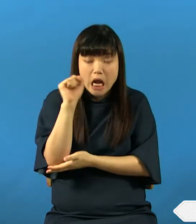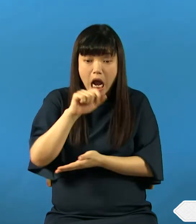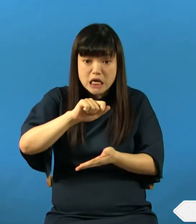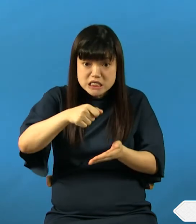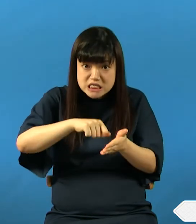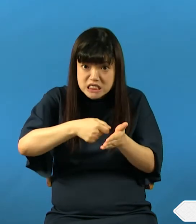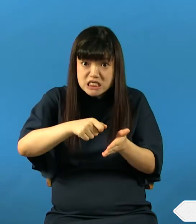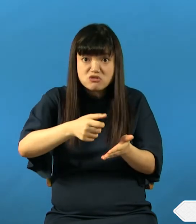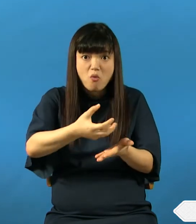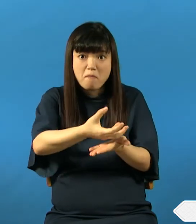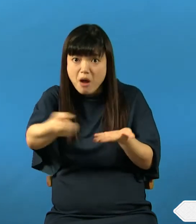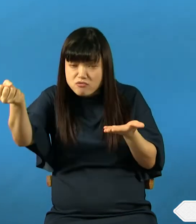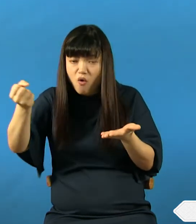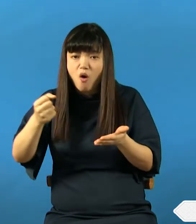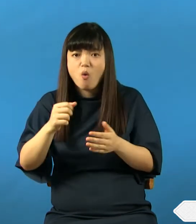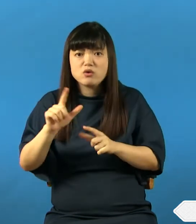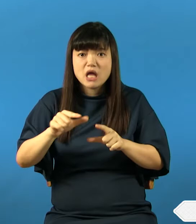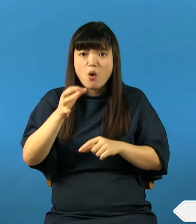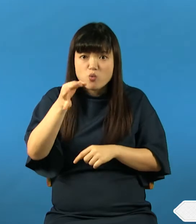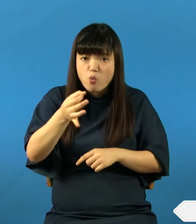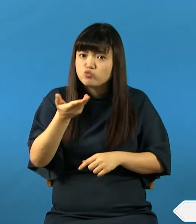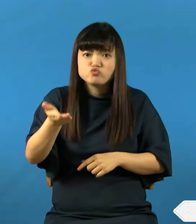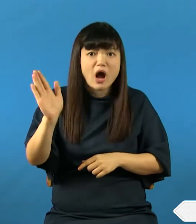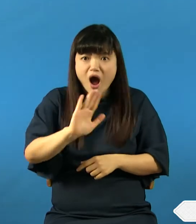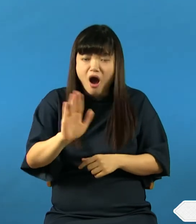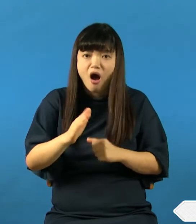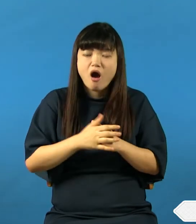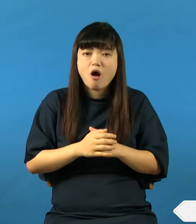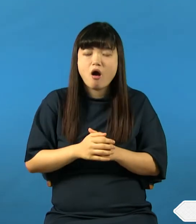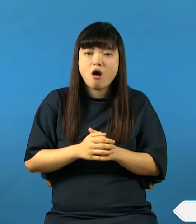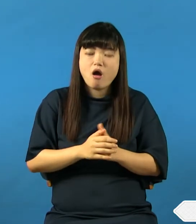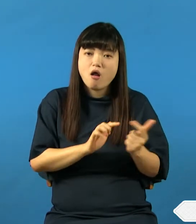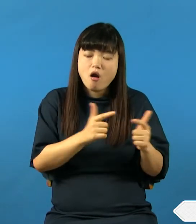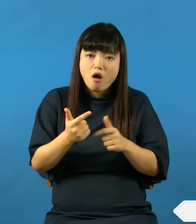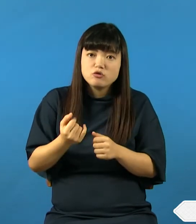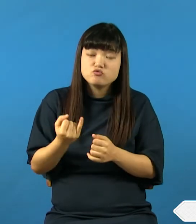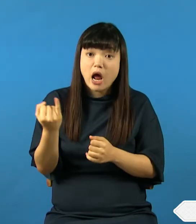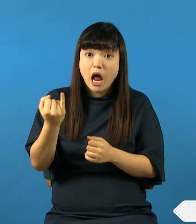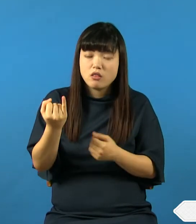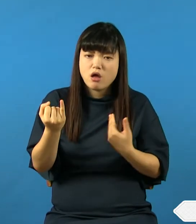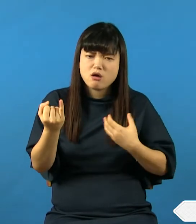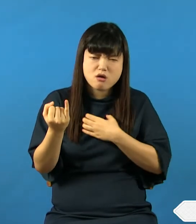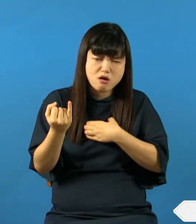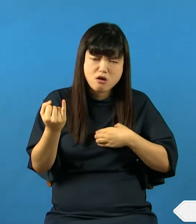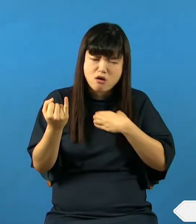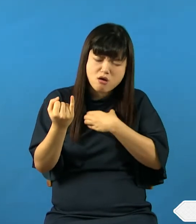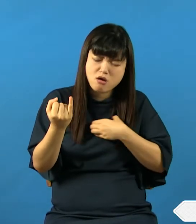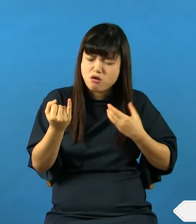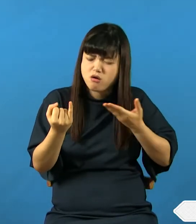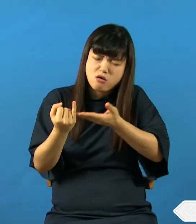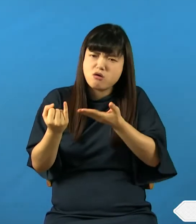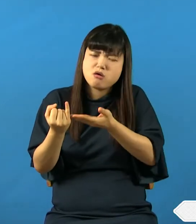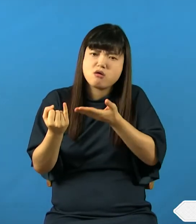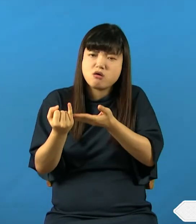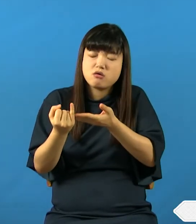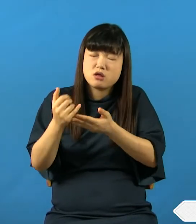그러면서 차 키도 빼앗아 가지요, 생활비도 제대로 주지도 않지요, 온갖 핍박을 다